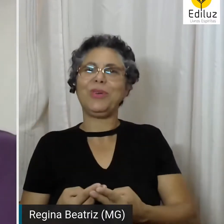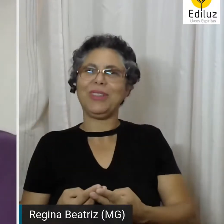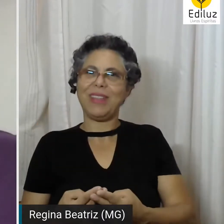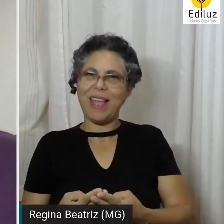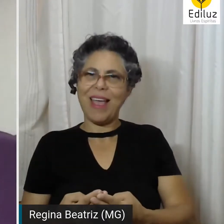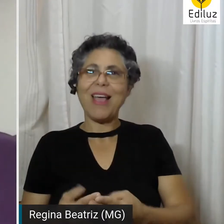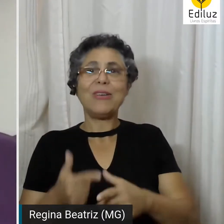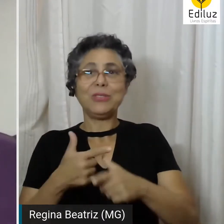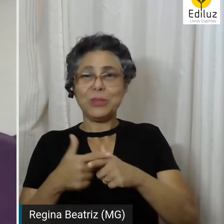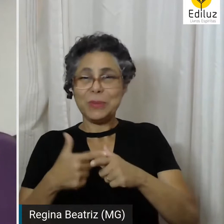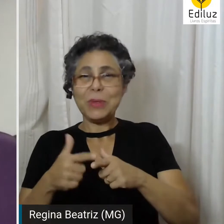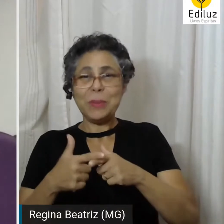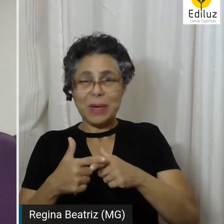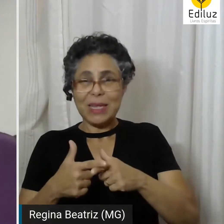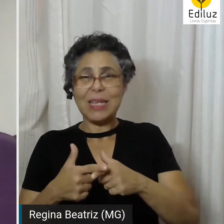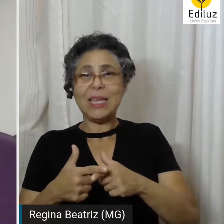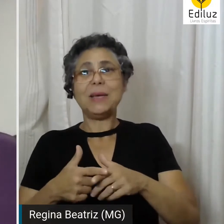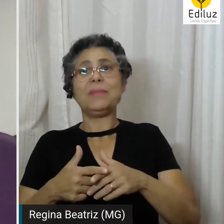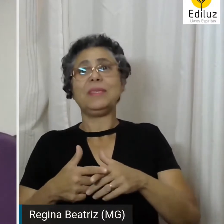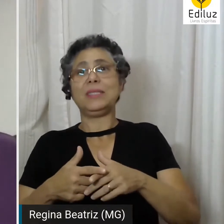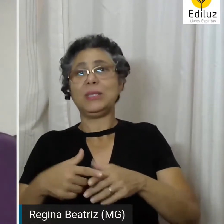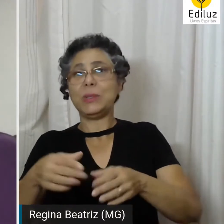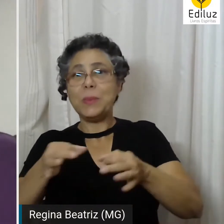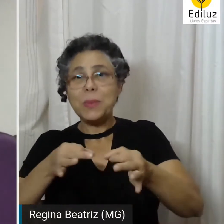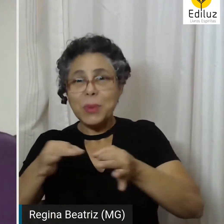o processo educativo.